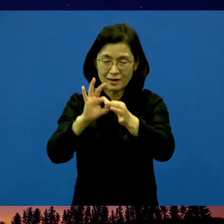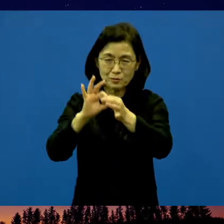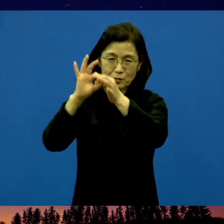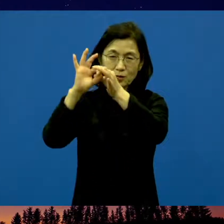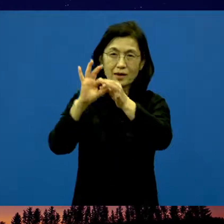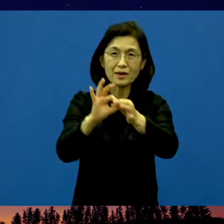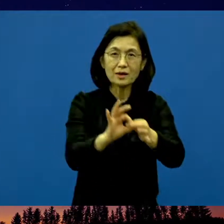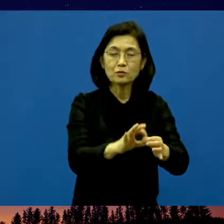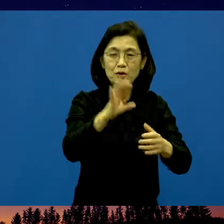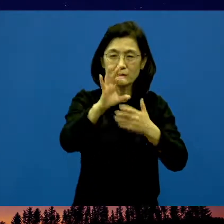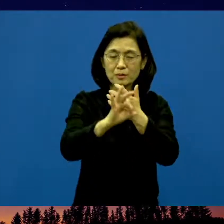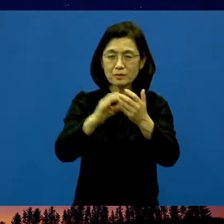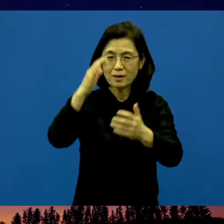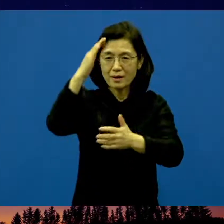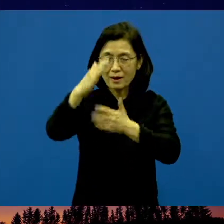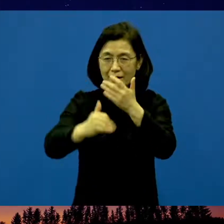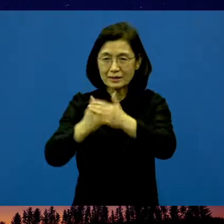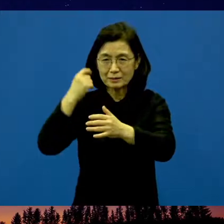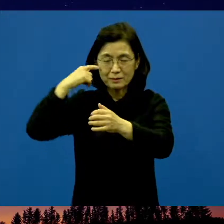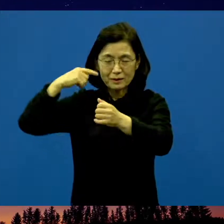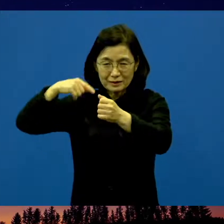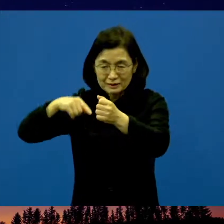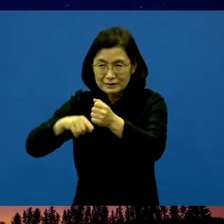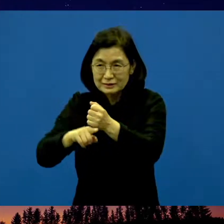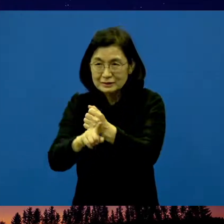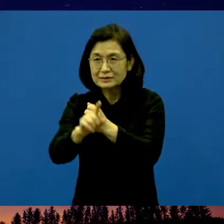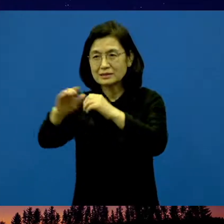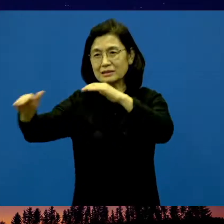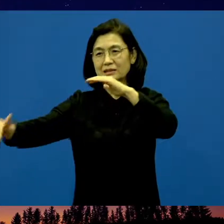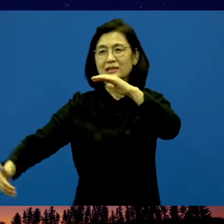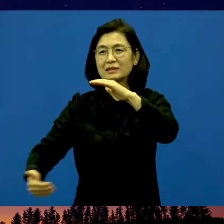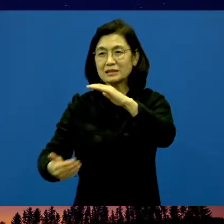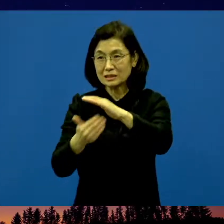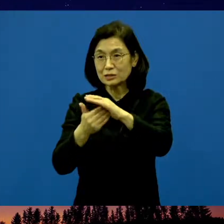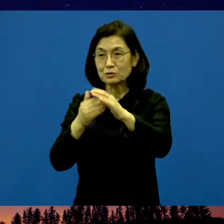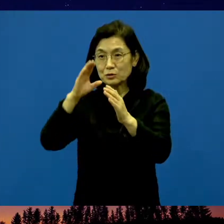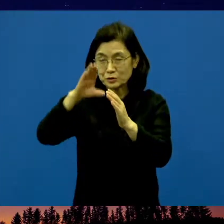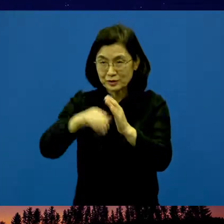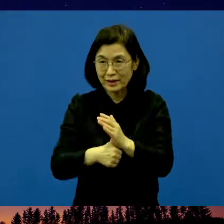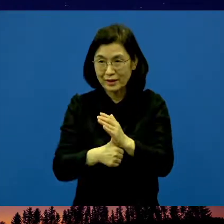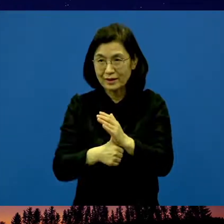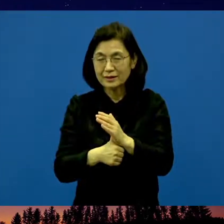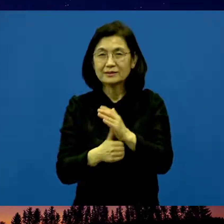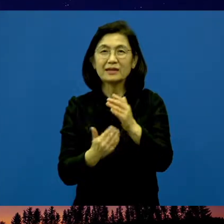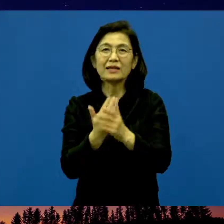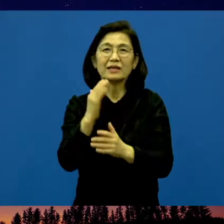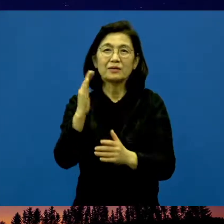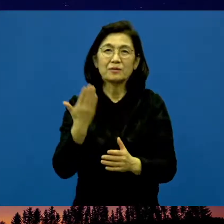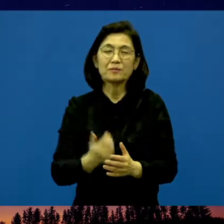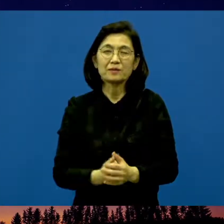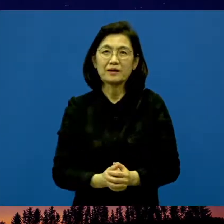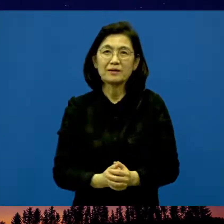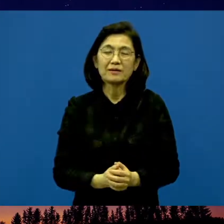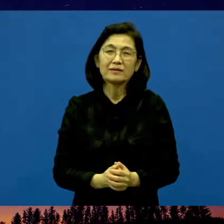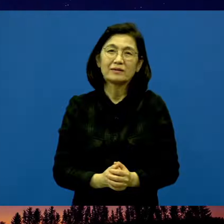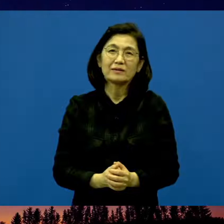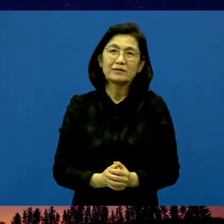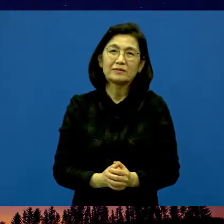오히려 더 많은 그런 후유증을 앓게 되고 스트레스를 주게 되고 불안과 여러